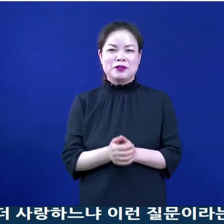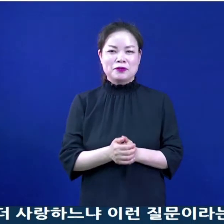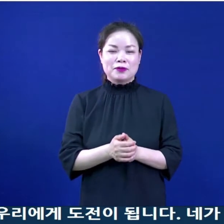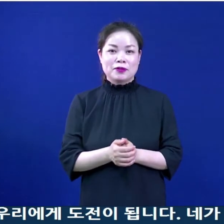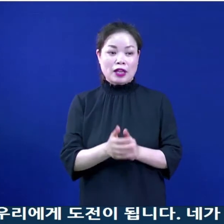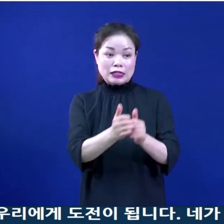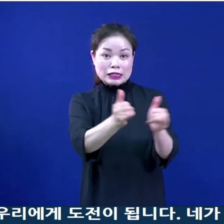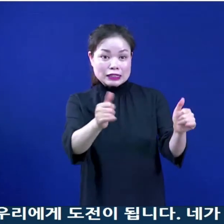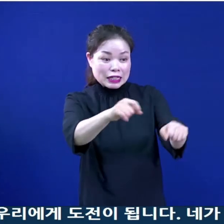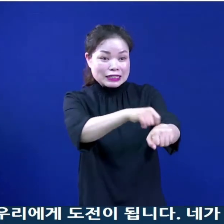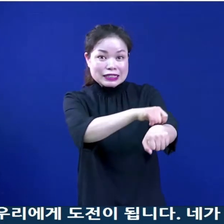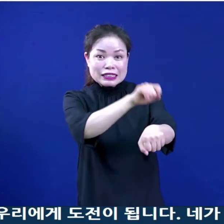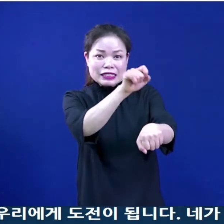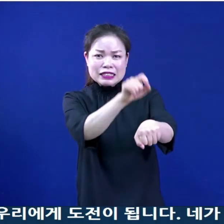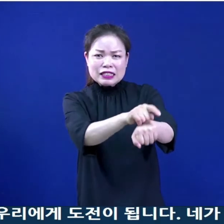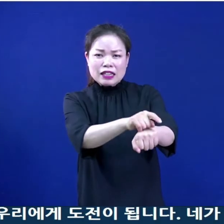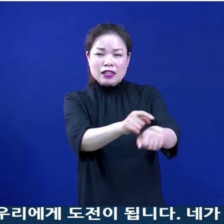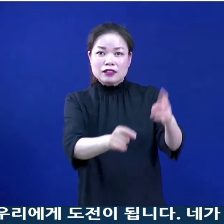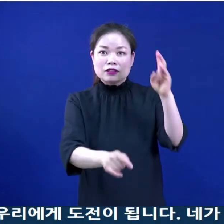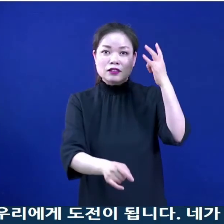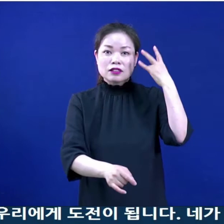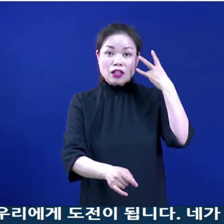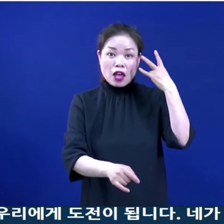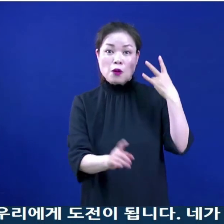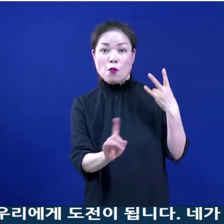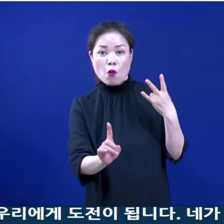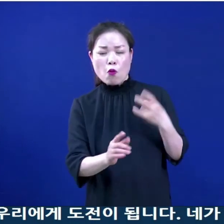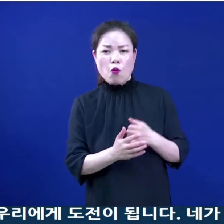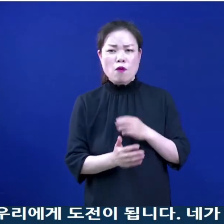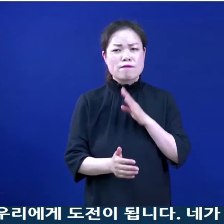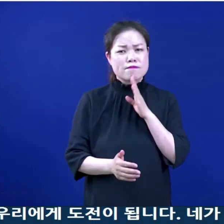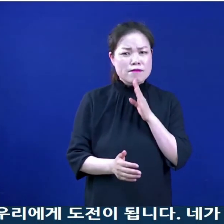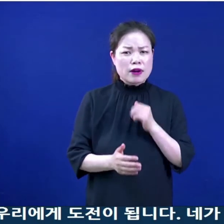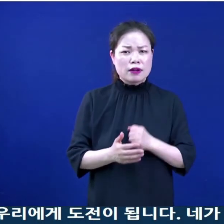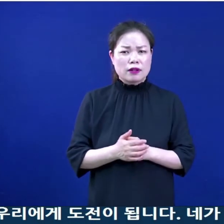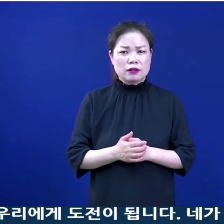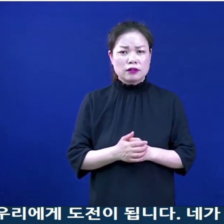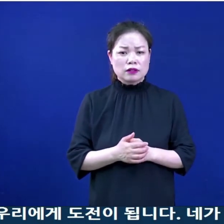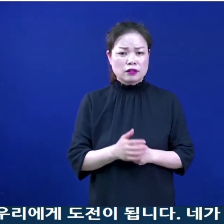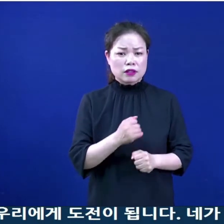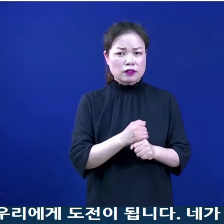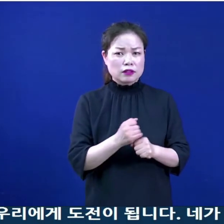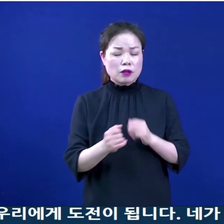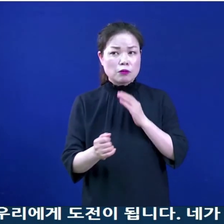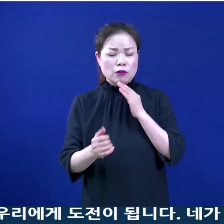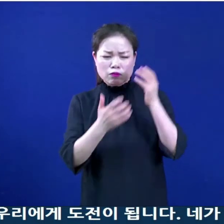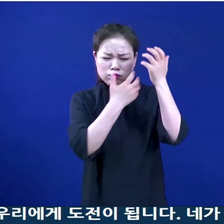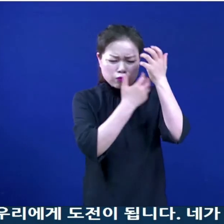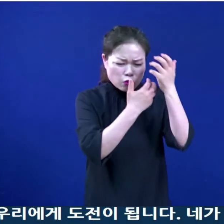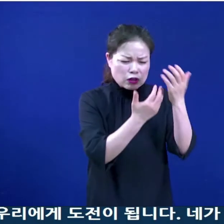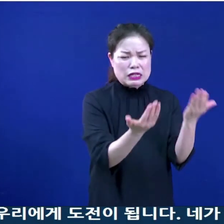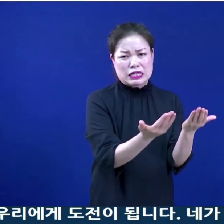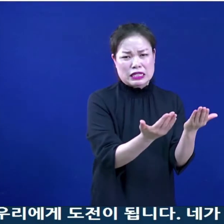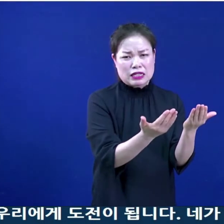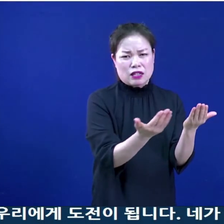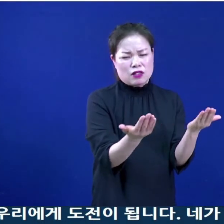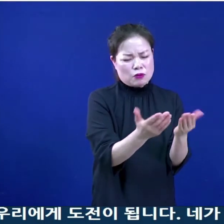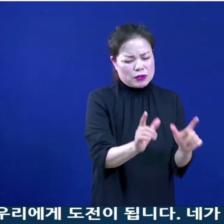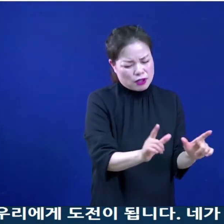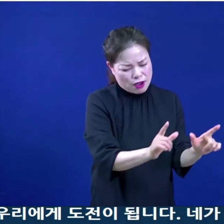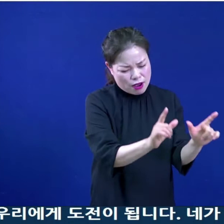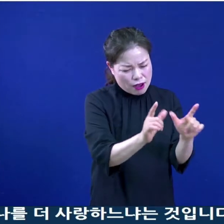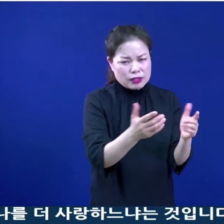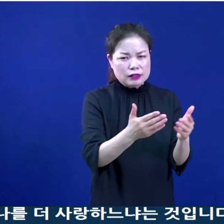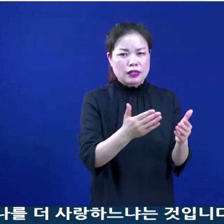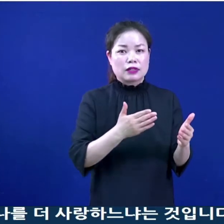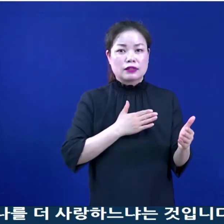그런 사람들의 특징이죠. 정말 네 할 수 있는 사람들은 뭐냐면요, 내가 몰두하는 일이 있을 수 있습니다. 내 삶에 열심히 살아야 되죠.